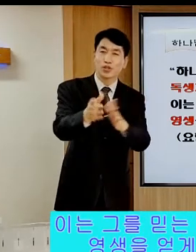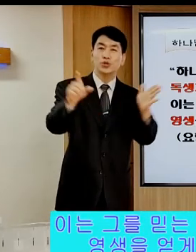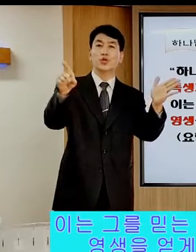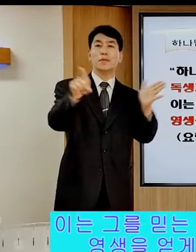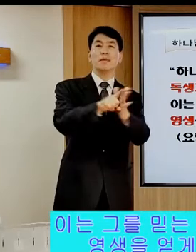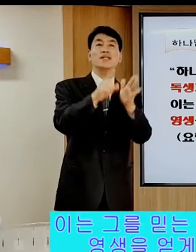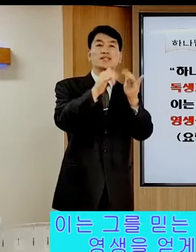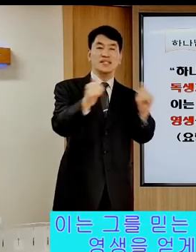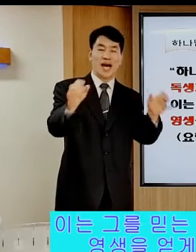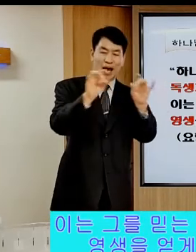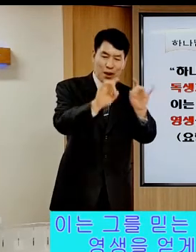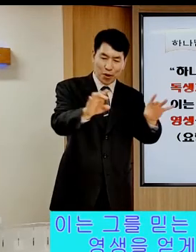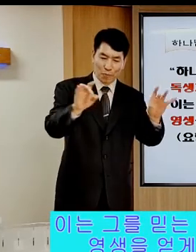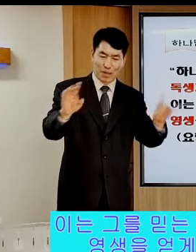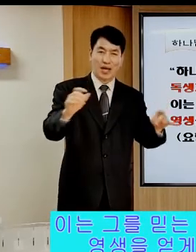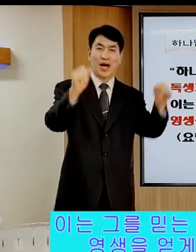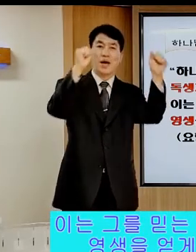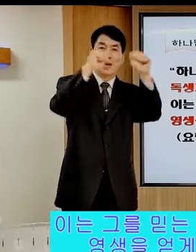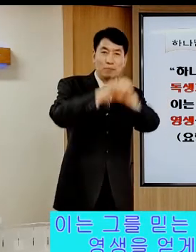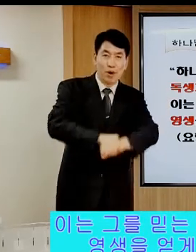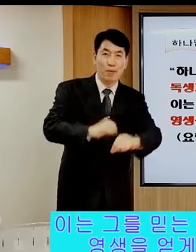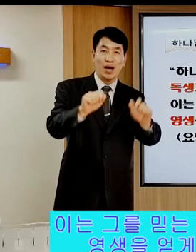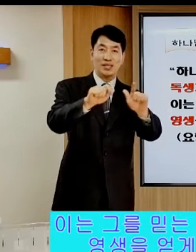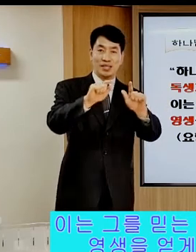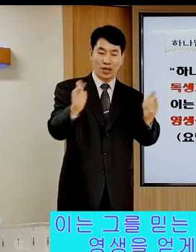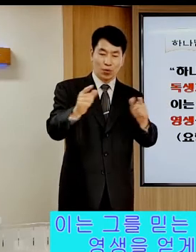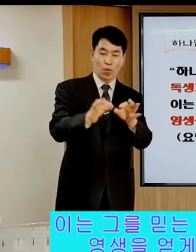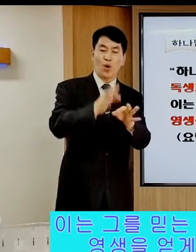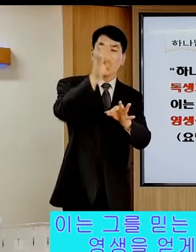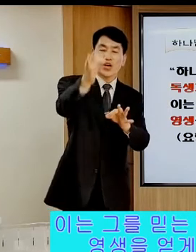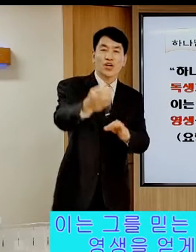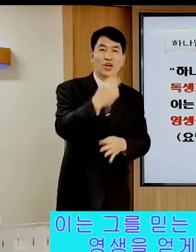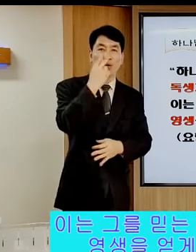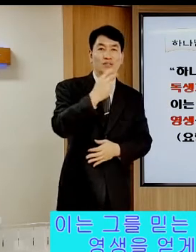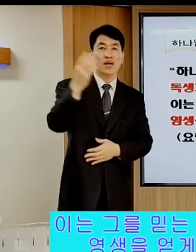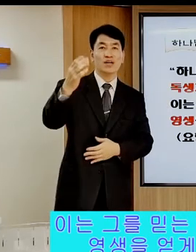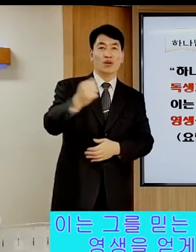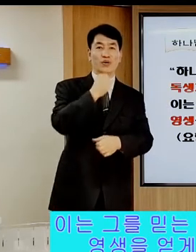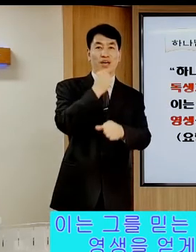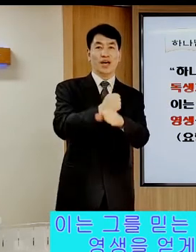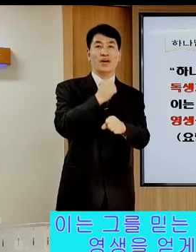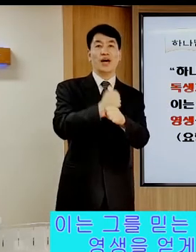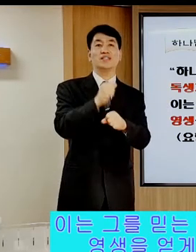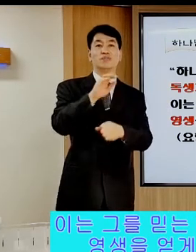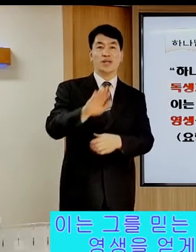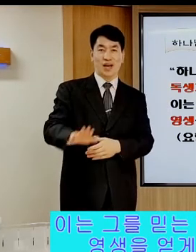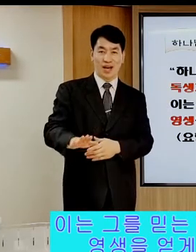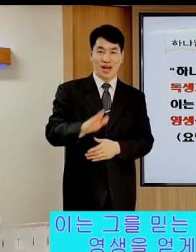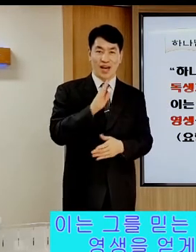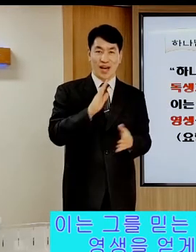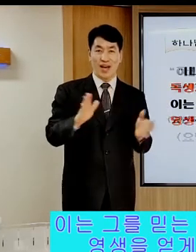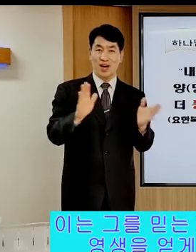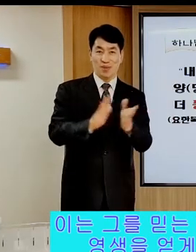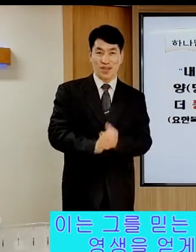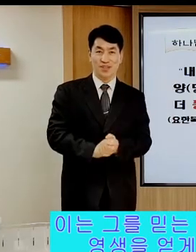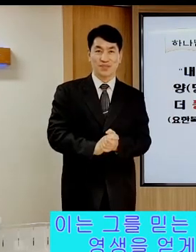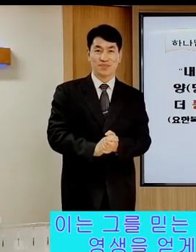예수를 믿는 자마다 멸망하지 않고 영생을 얻게 하려 하심이라.